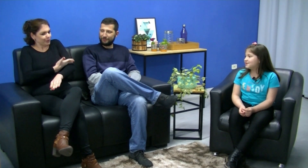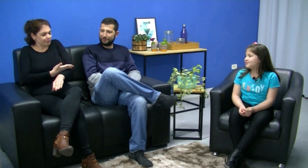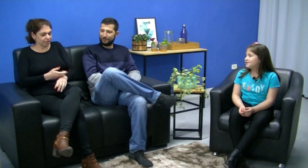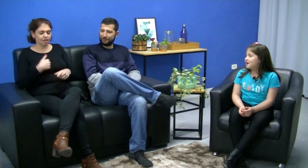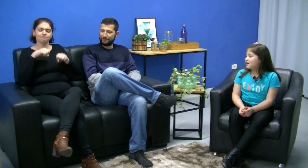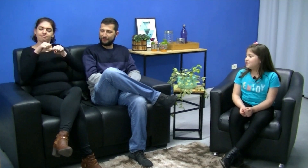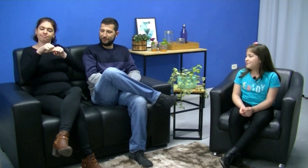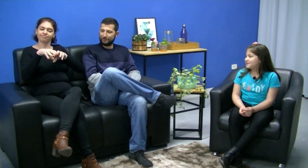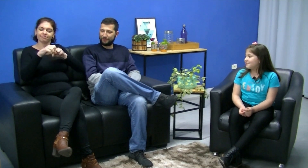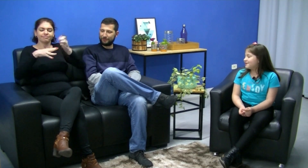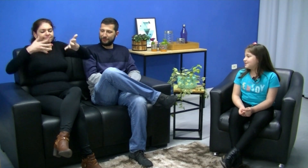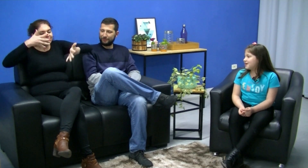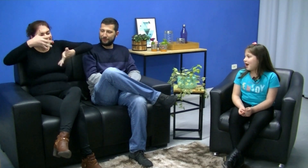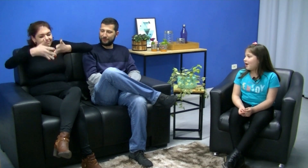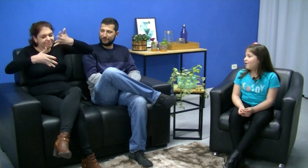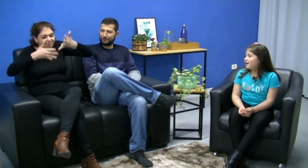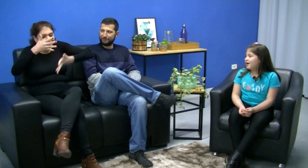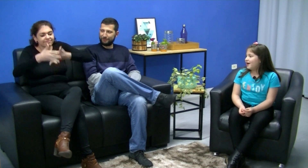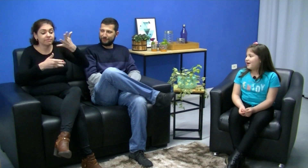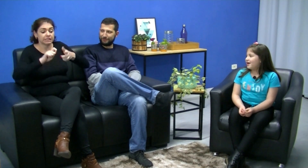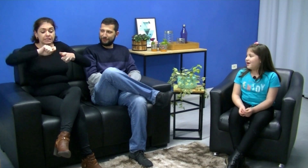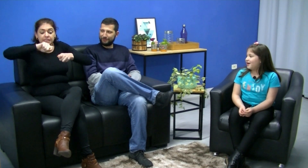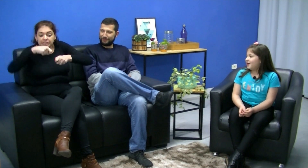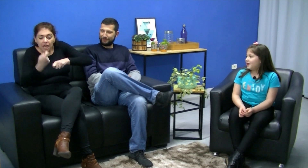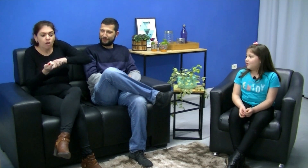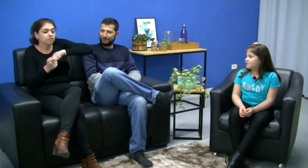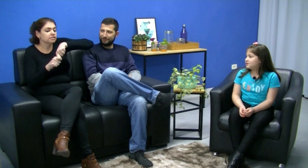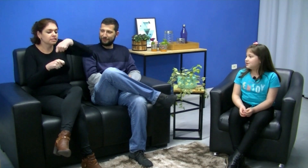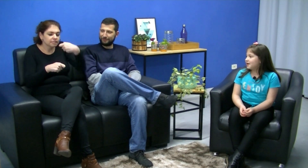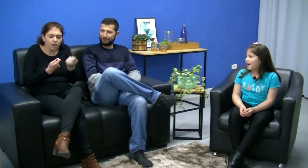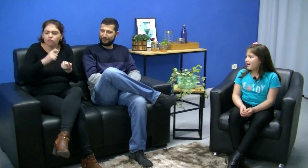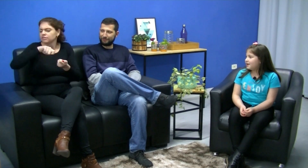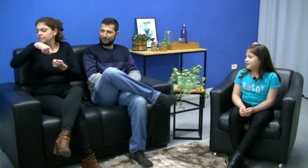fazendo expressão facial, os sinais